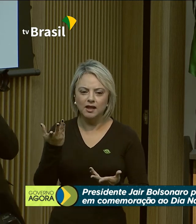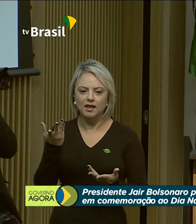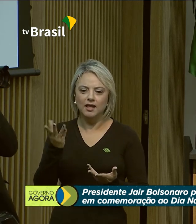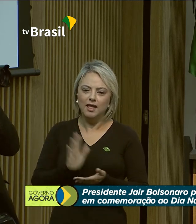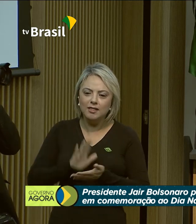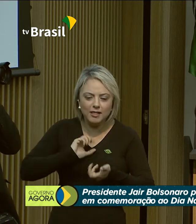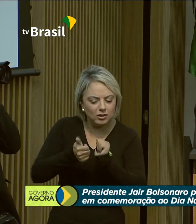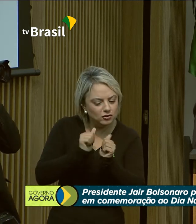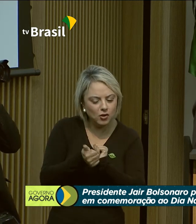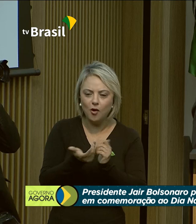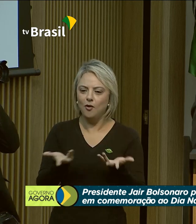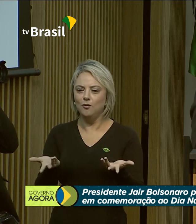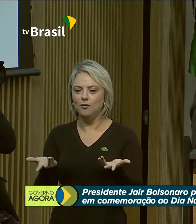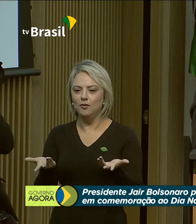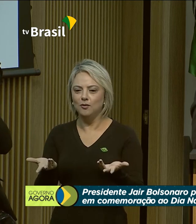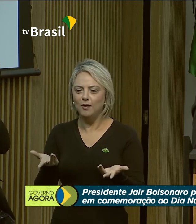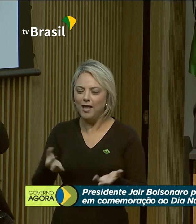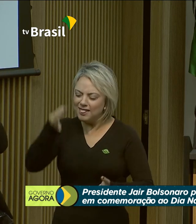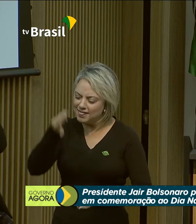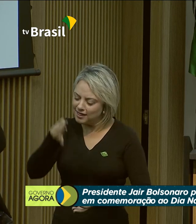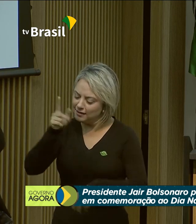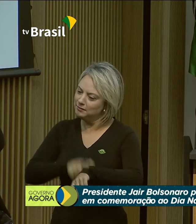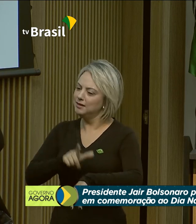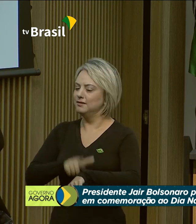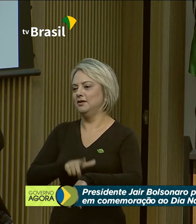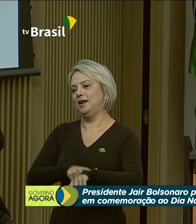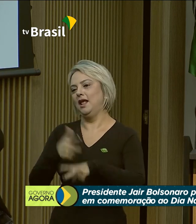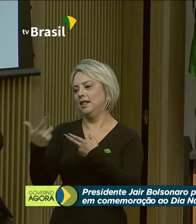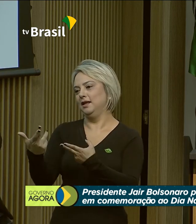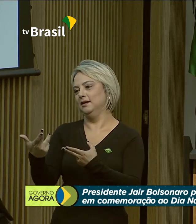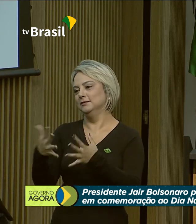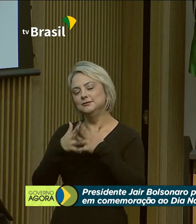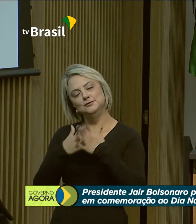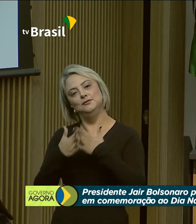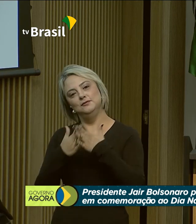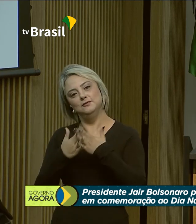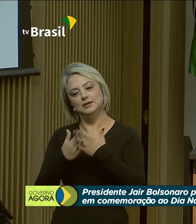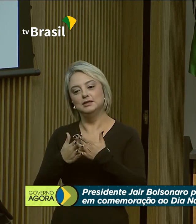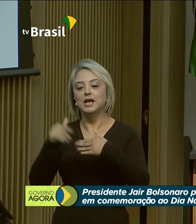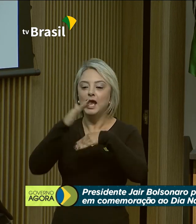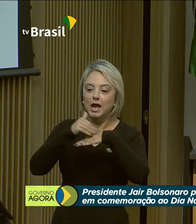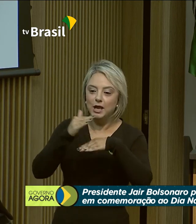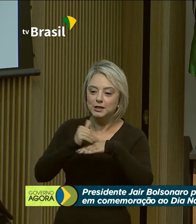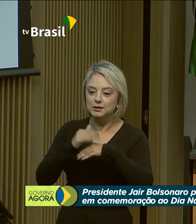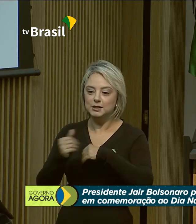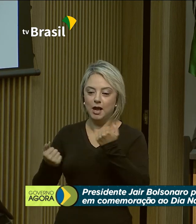Palmeiras, Osmar. Exatamente nesse horário. Pô. Tá complicado, escala o Mourão. Pô.